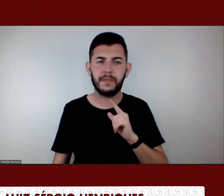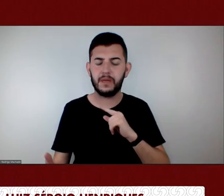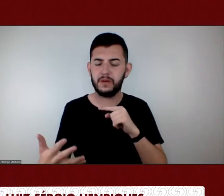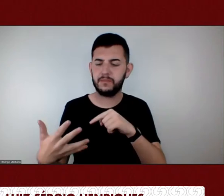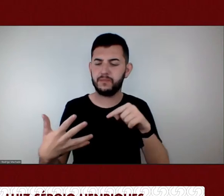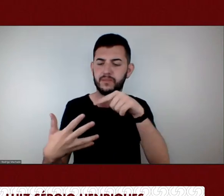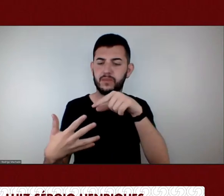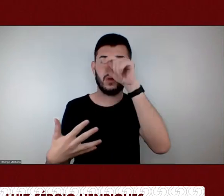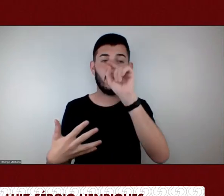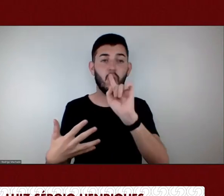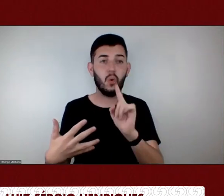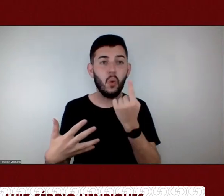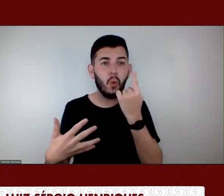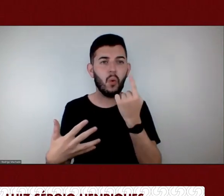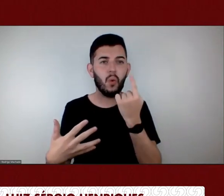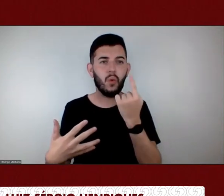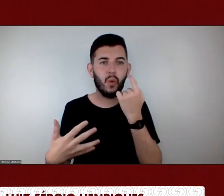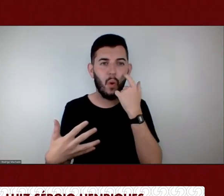expressividade.